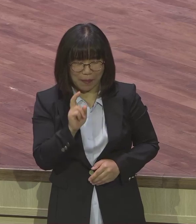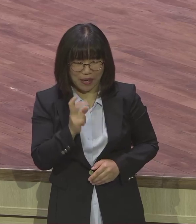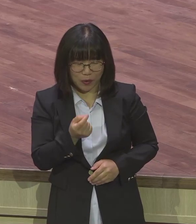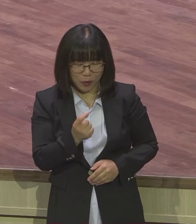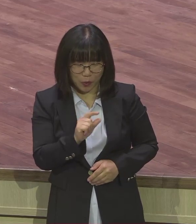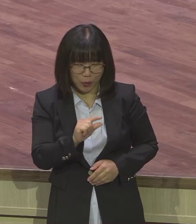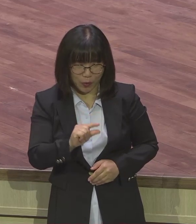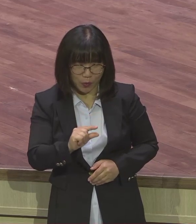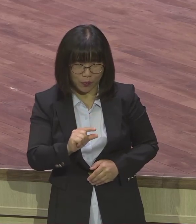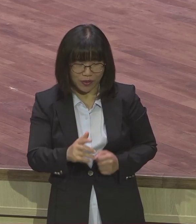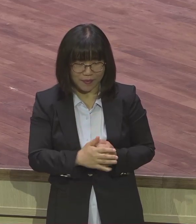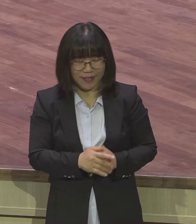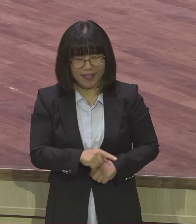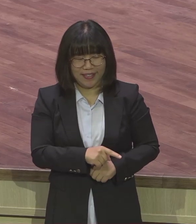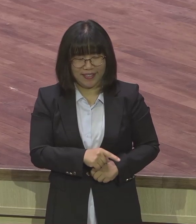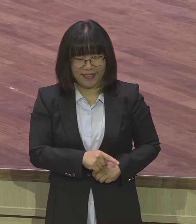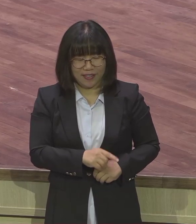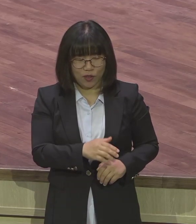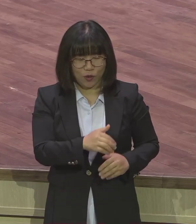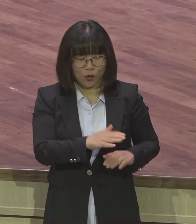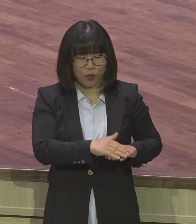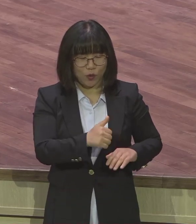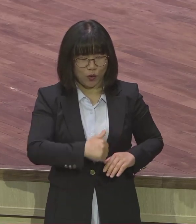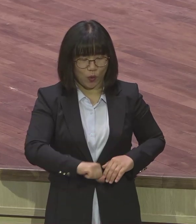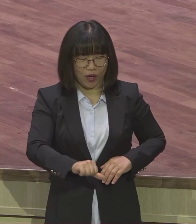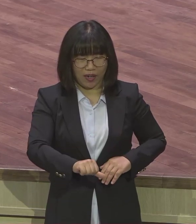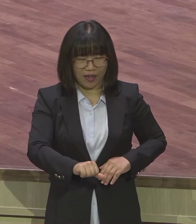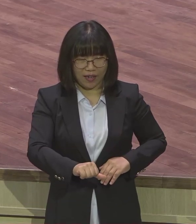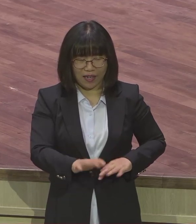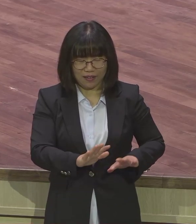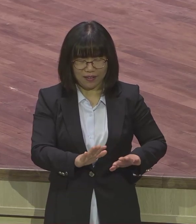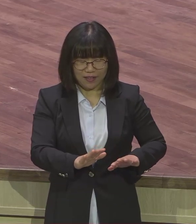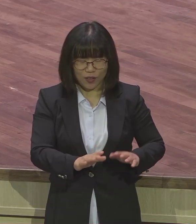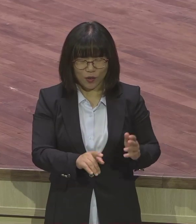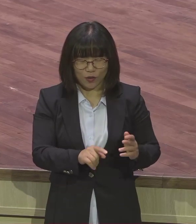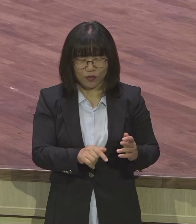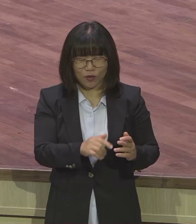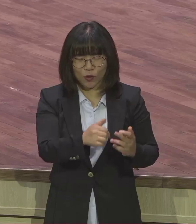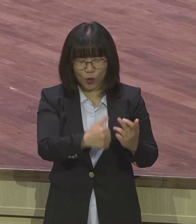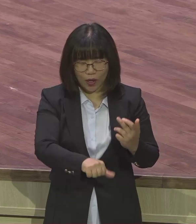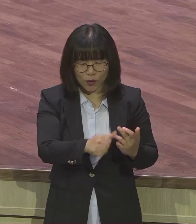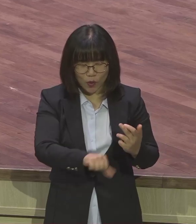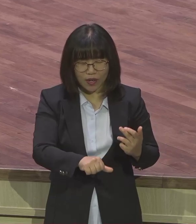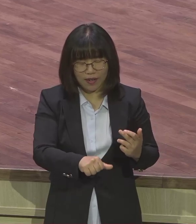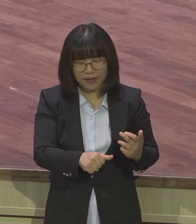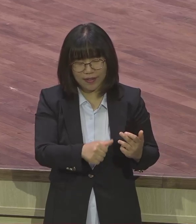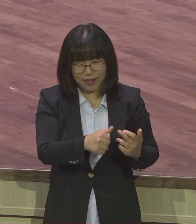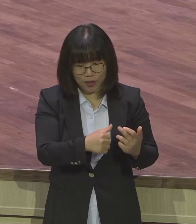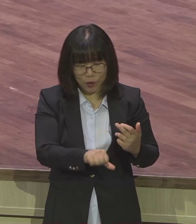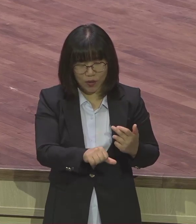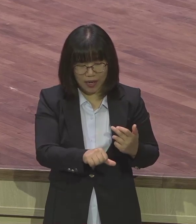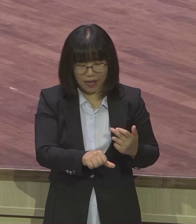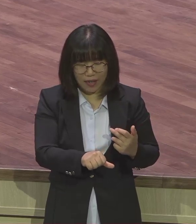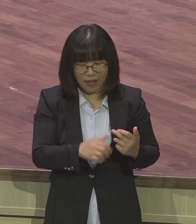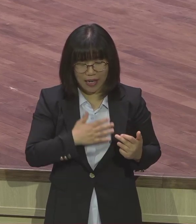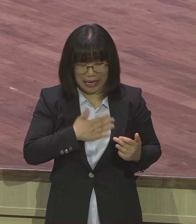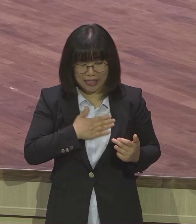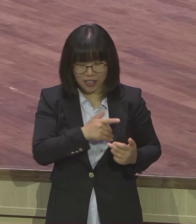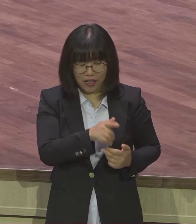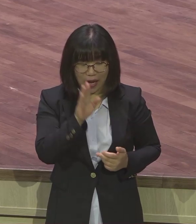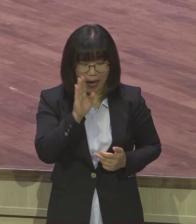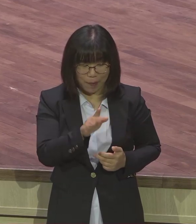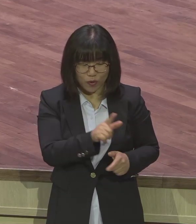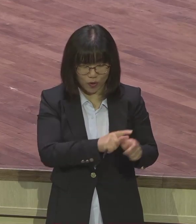철저히 조카를 이용한 자기 이성만 채우는 이런 아주 악한 사람.